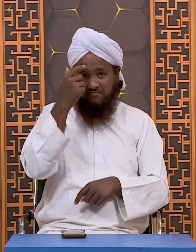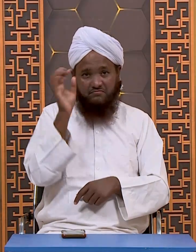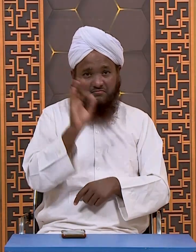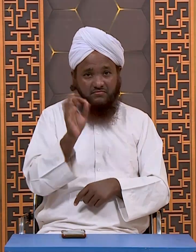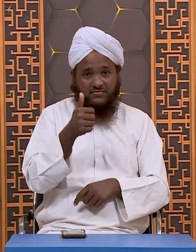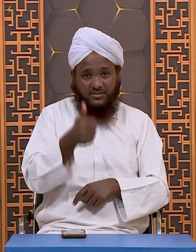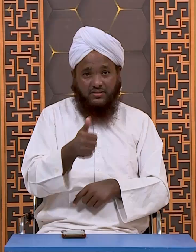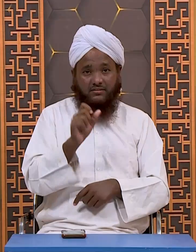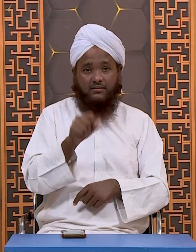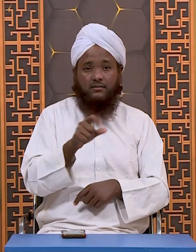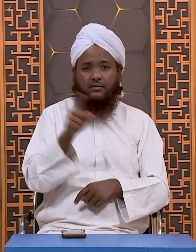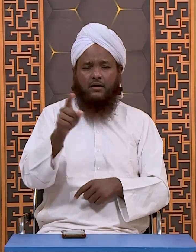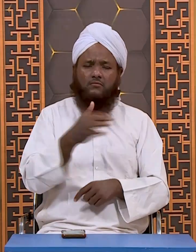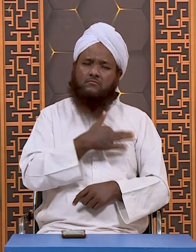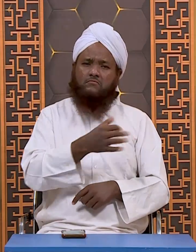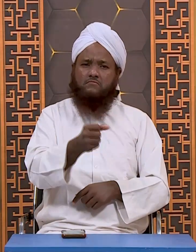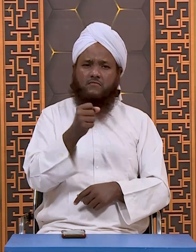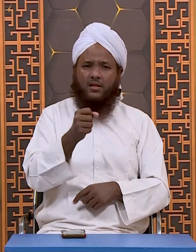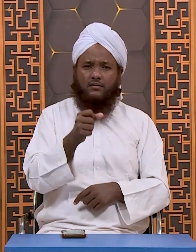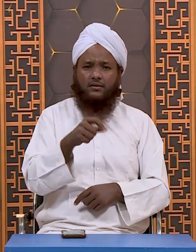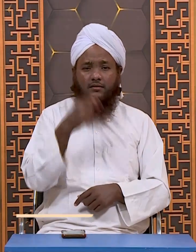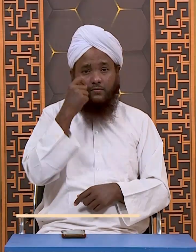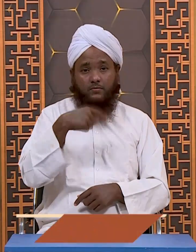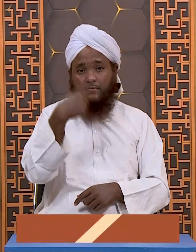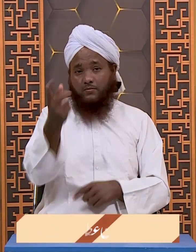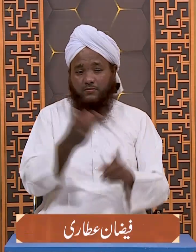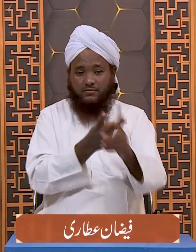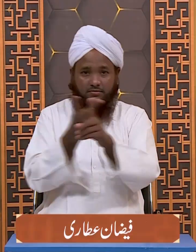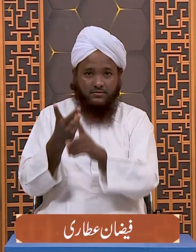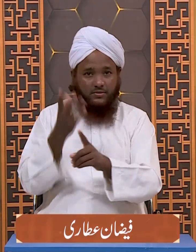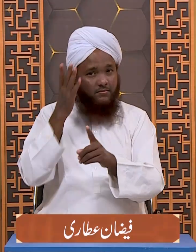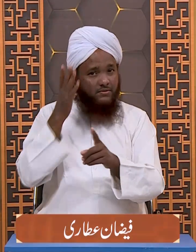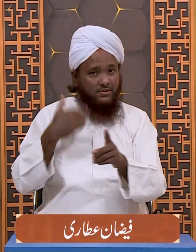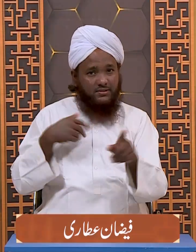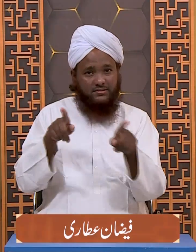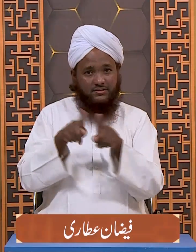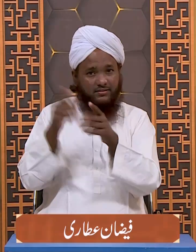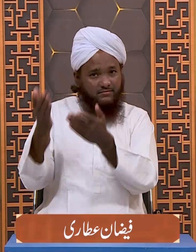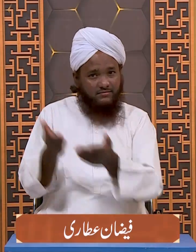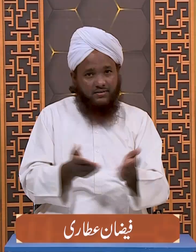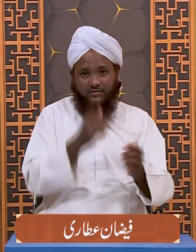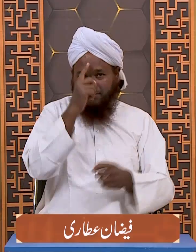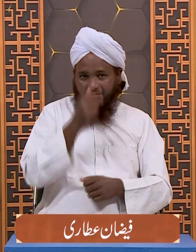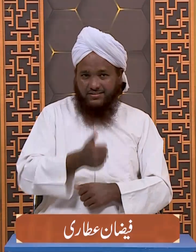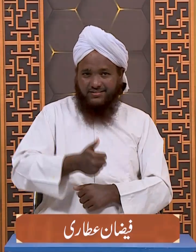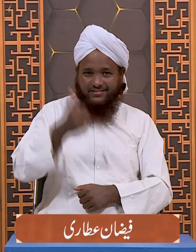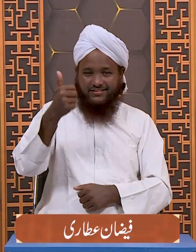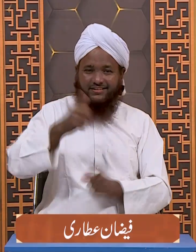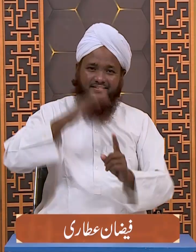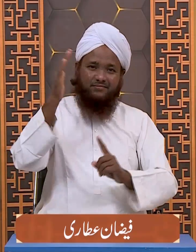اگر آپ تہیہ کر لیں کہ میں دوسروں کو نیکی کی دعوت دوں گا، نماز کی دعوت دوں گا، انشاءاللہ اس کی برکت سے آپ پہلی صف